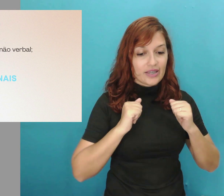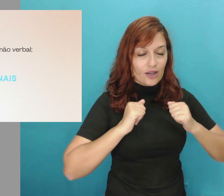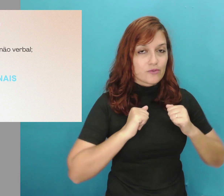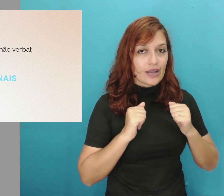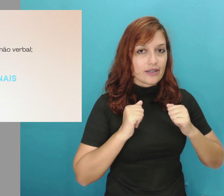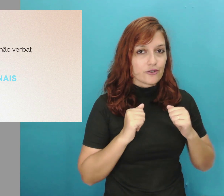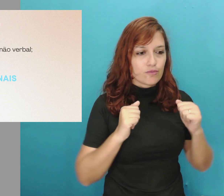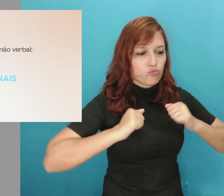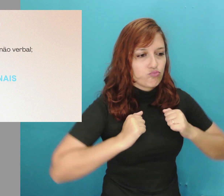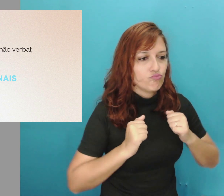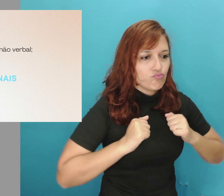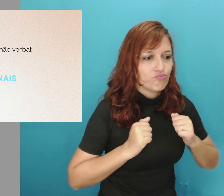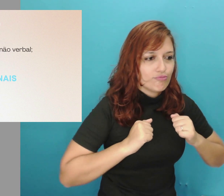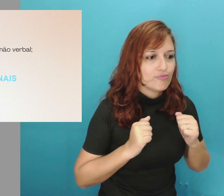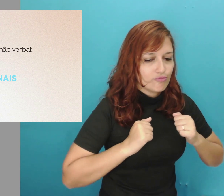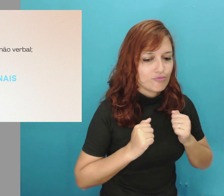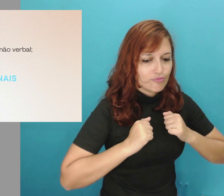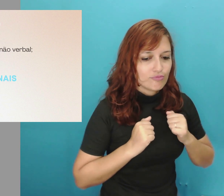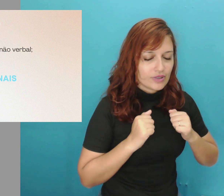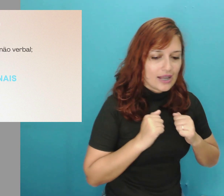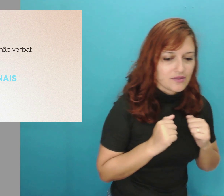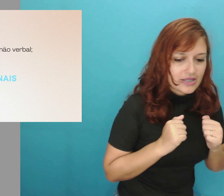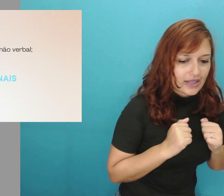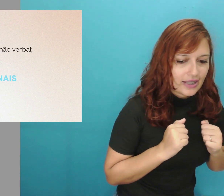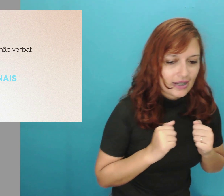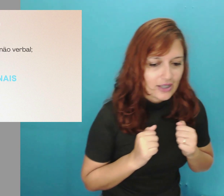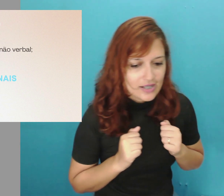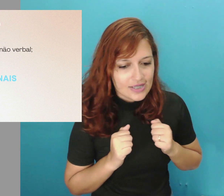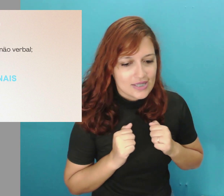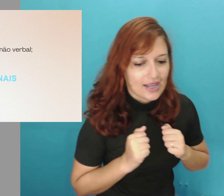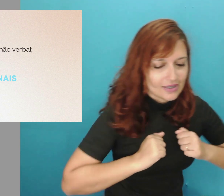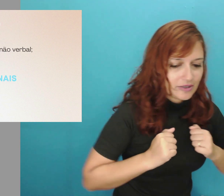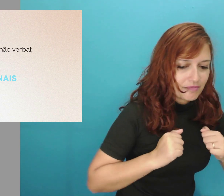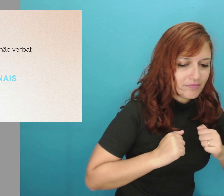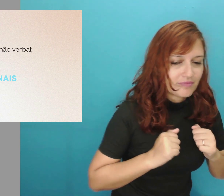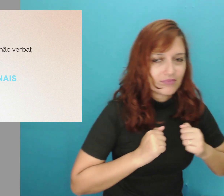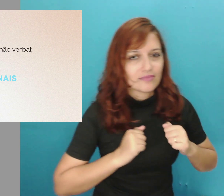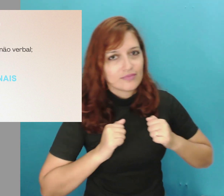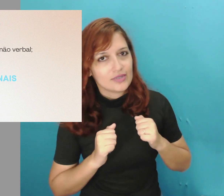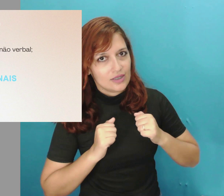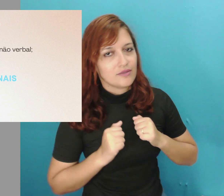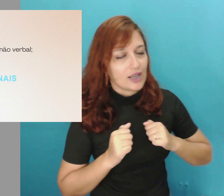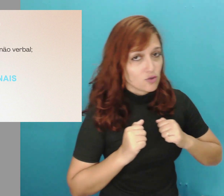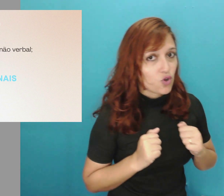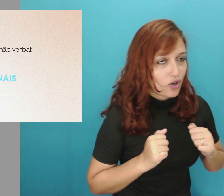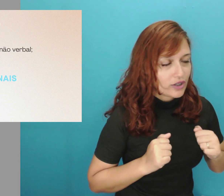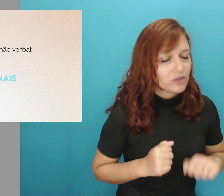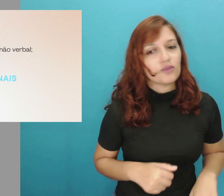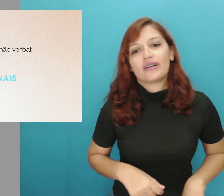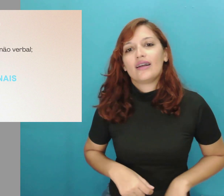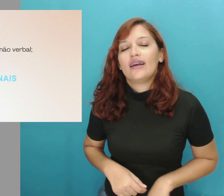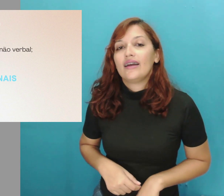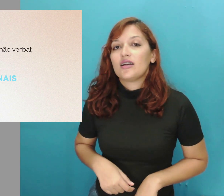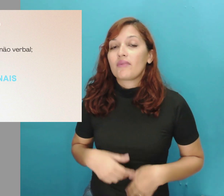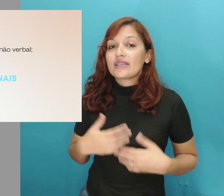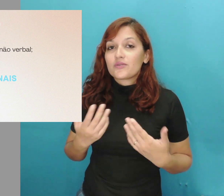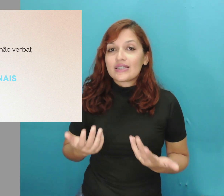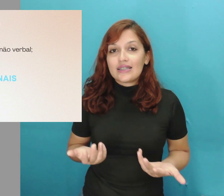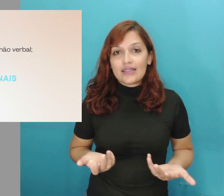é um gesto. Às vezes até ela dá uma ciscada. Faz um cocoricó. Mas e o